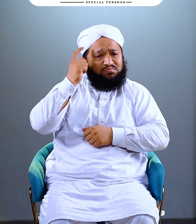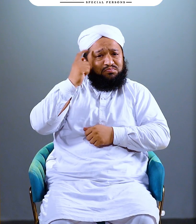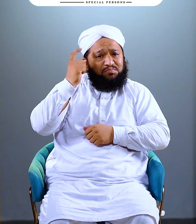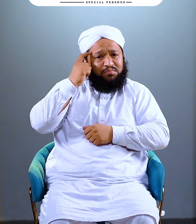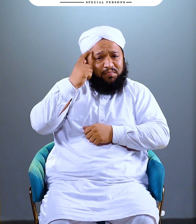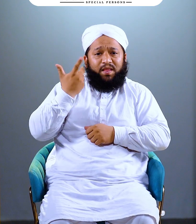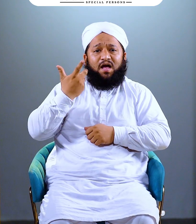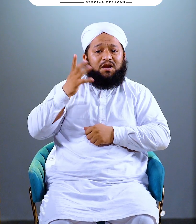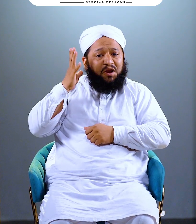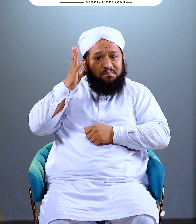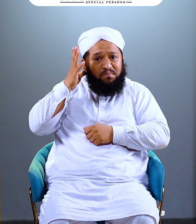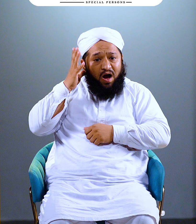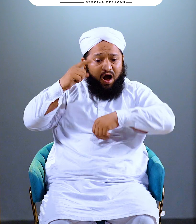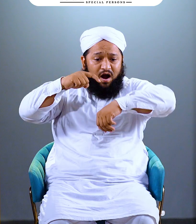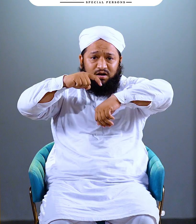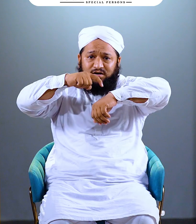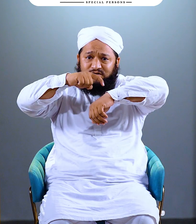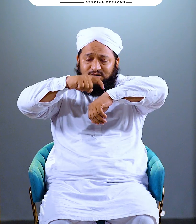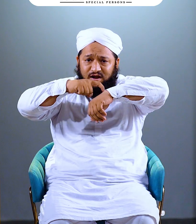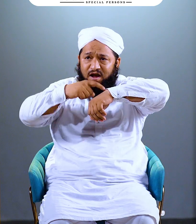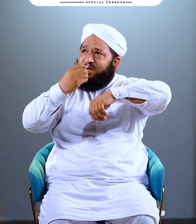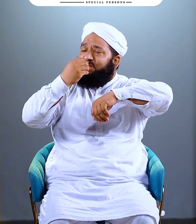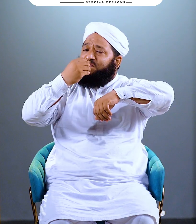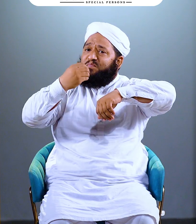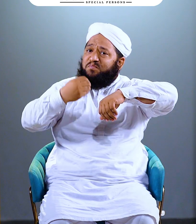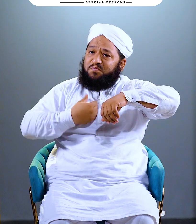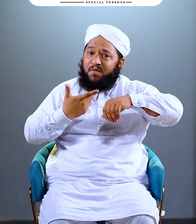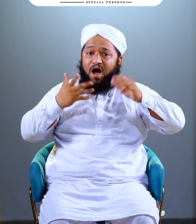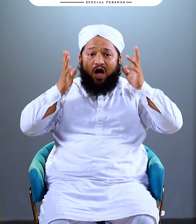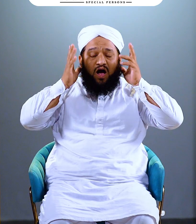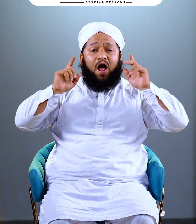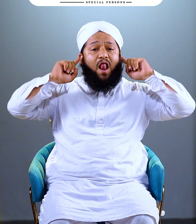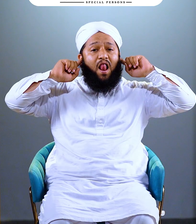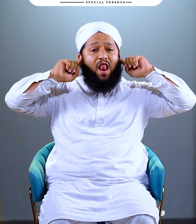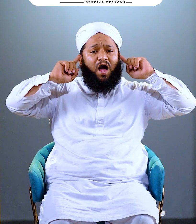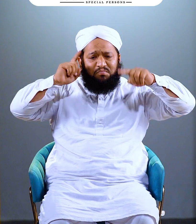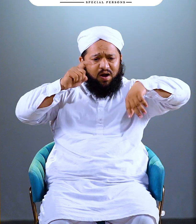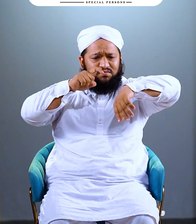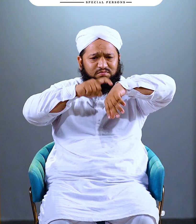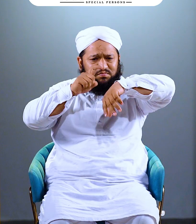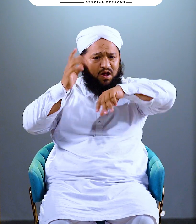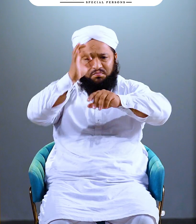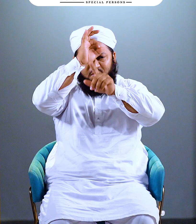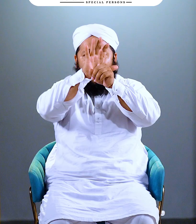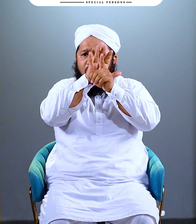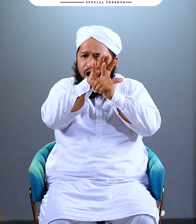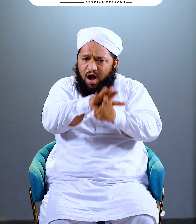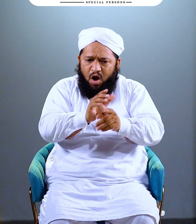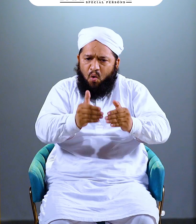بات یہ سوچئے کہ نماز کا جو ٹائم اناؤنسڈ ہوتا ہے، جس کا اعلان ہوا ہوتا ہے، کیا کبھی با جماعت